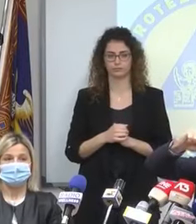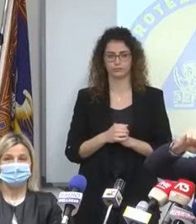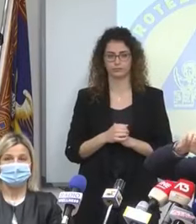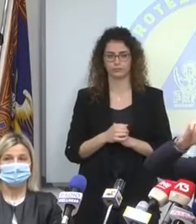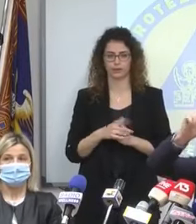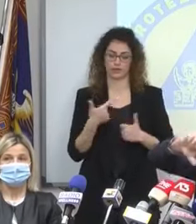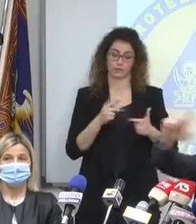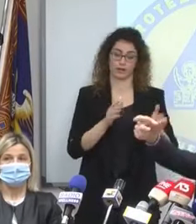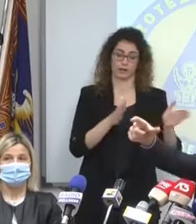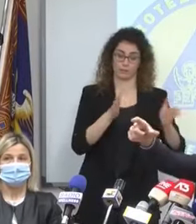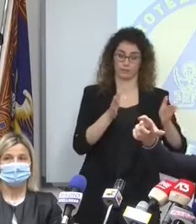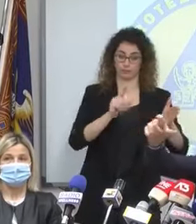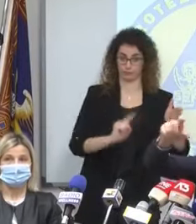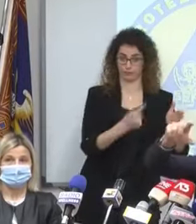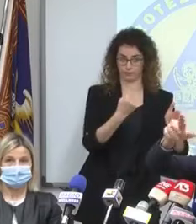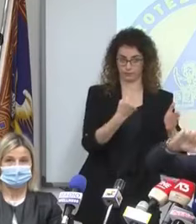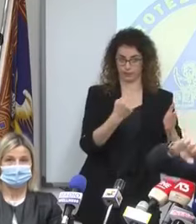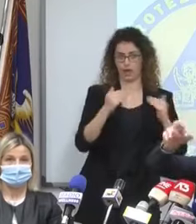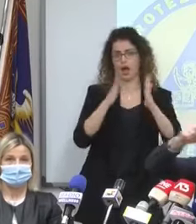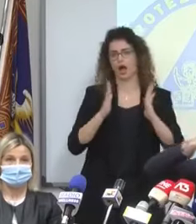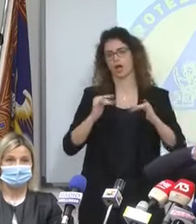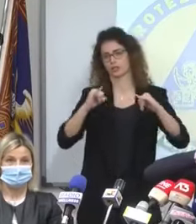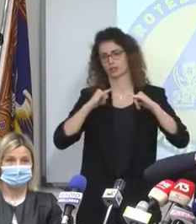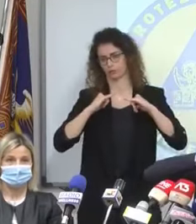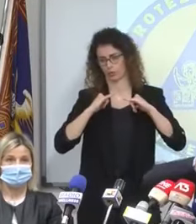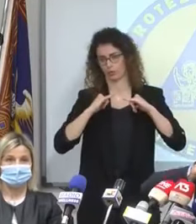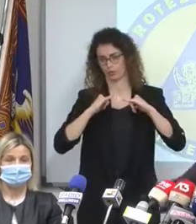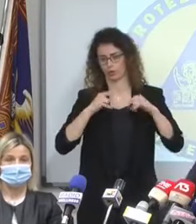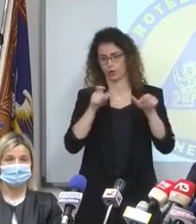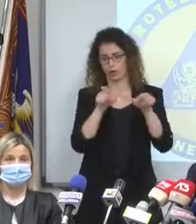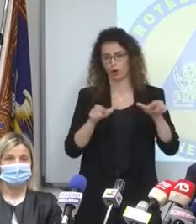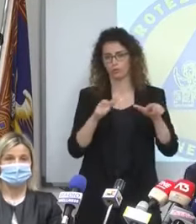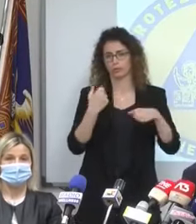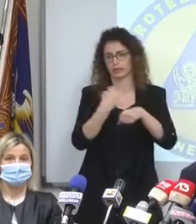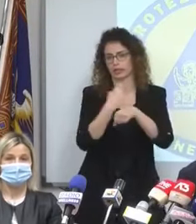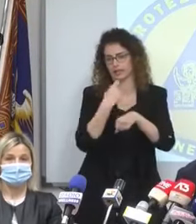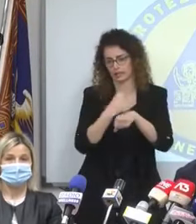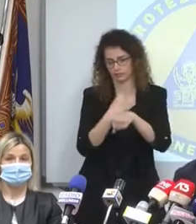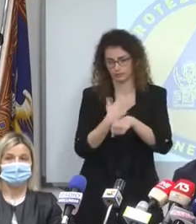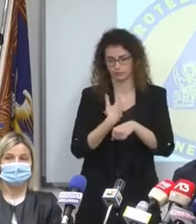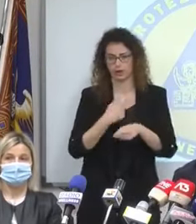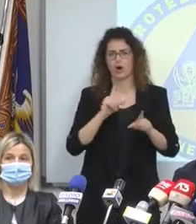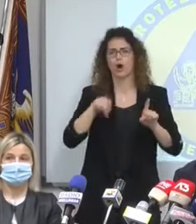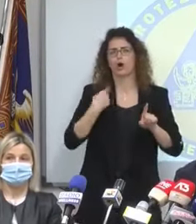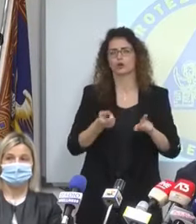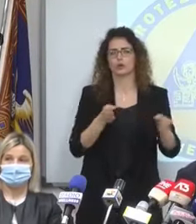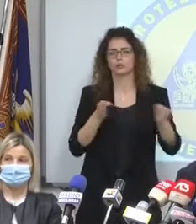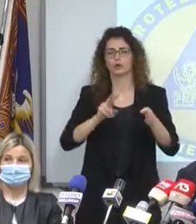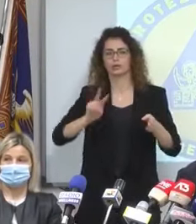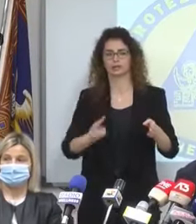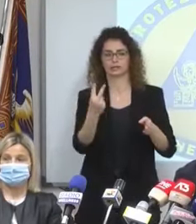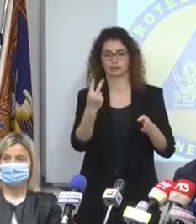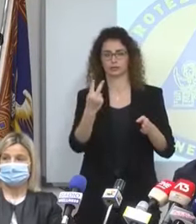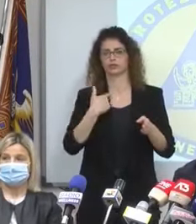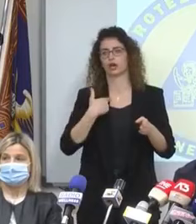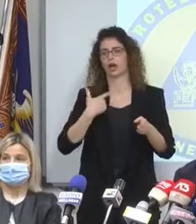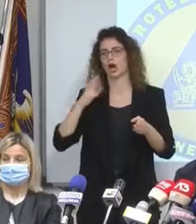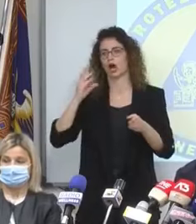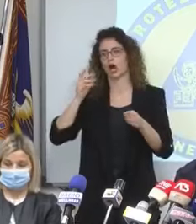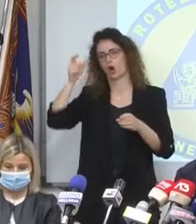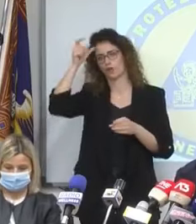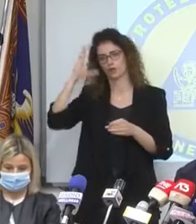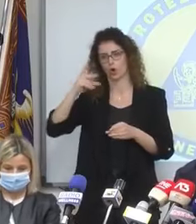sempre in questa prima fase, case di riposo e operatori, quindi ospiti e operatori. Poi arriva una seconda fase, siamo ancora col governo